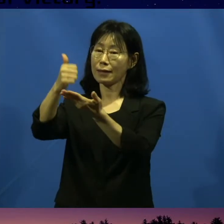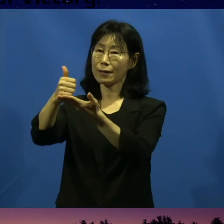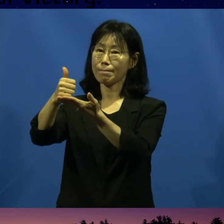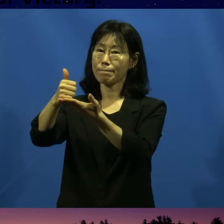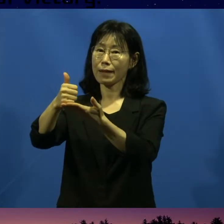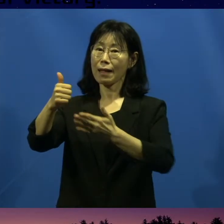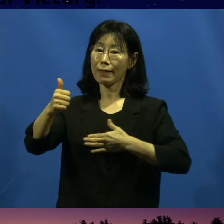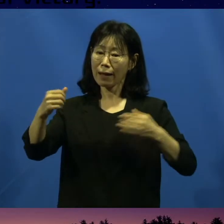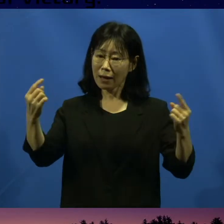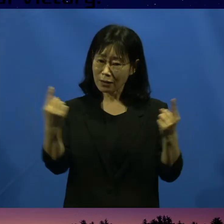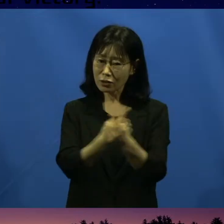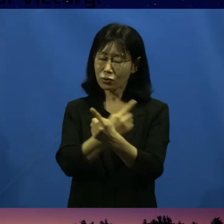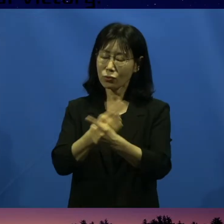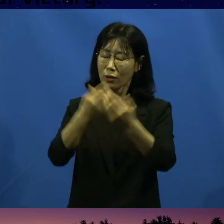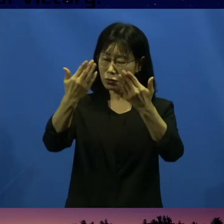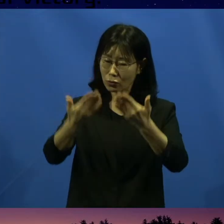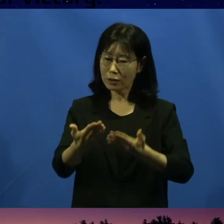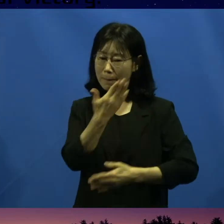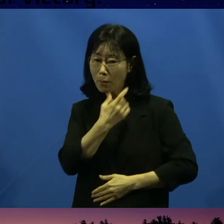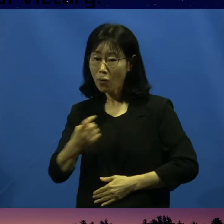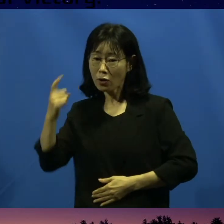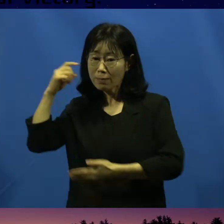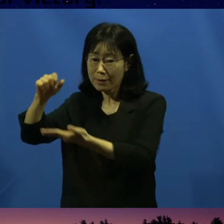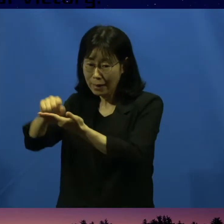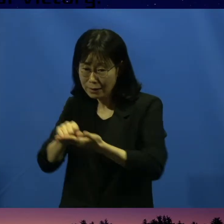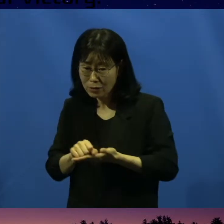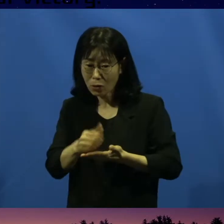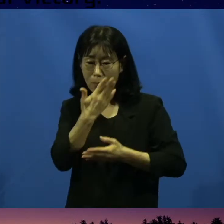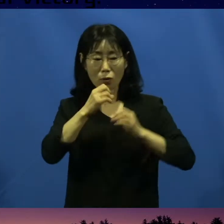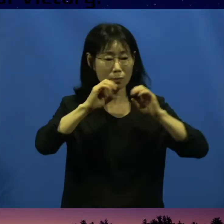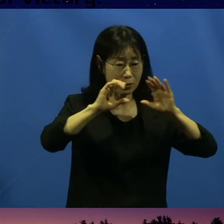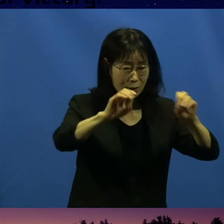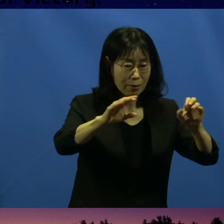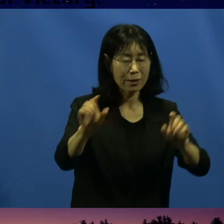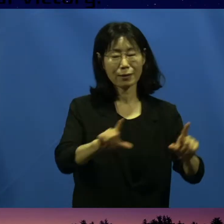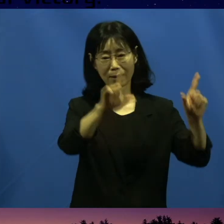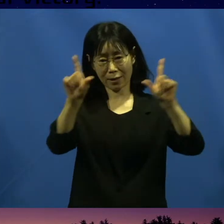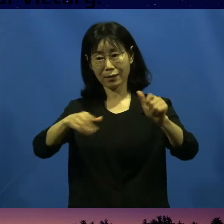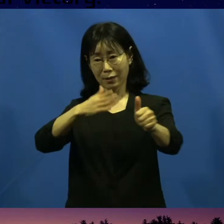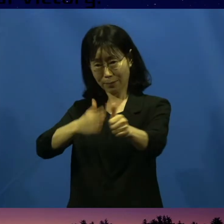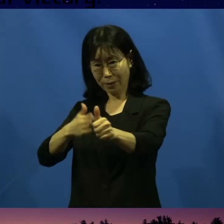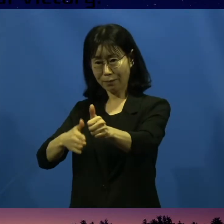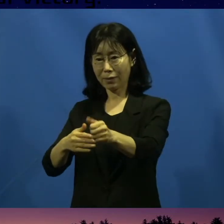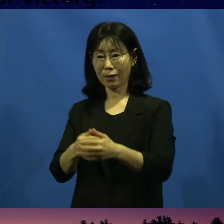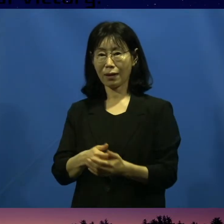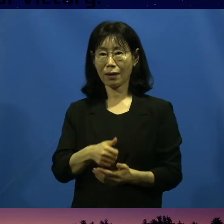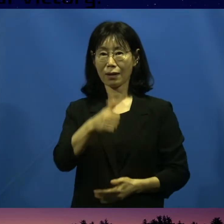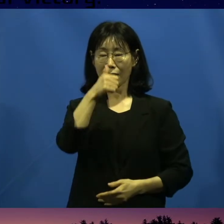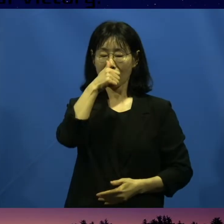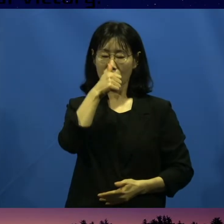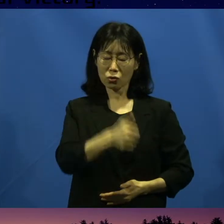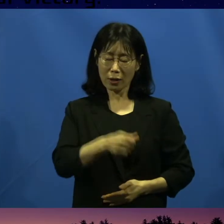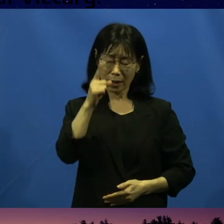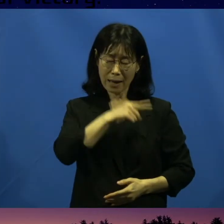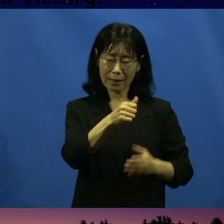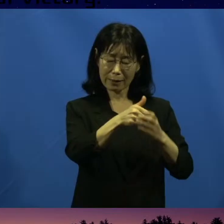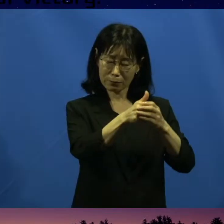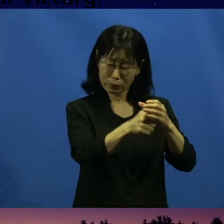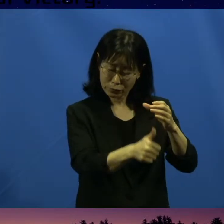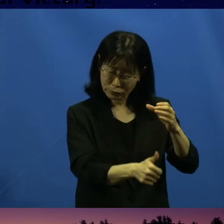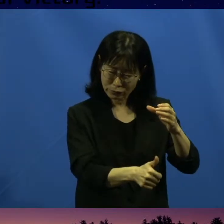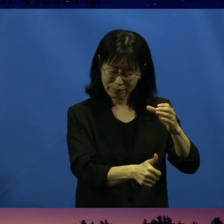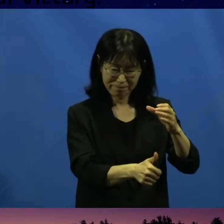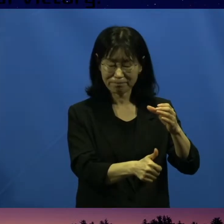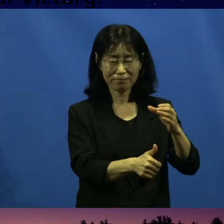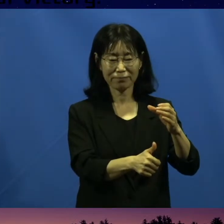치유하고 회복시켰던 그 복음을 이제 전하며 살게 하여 주십시오. 죄의 수능에 건져 자기가